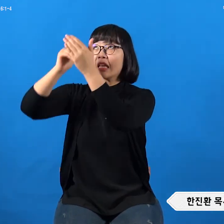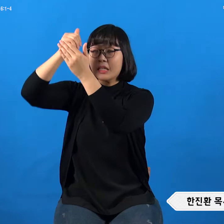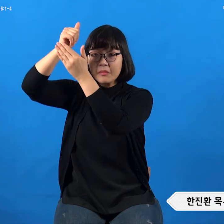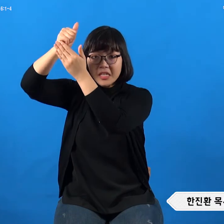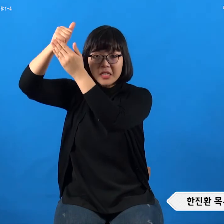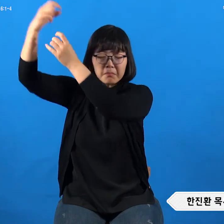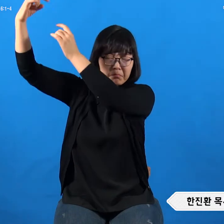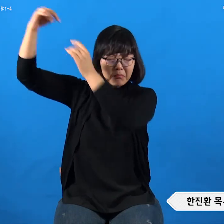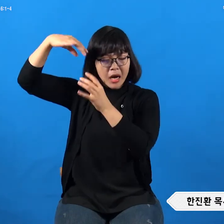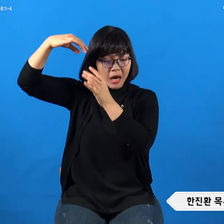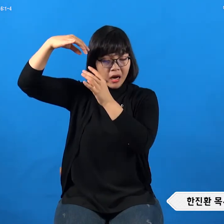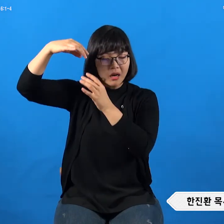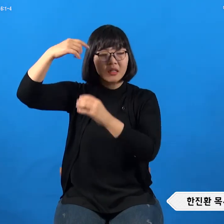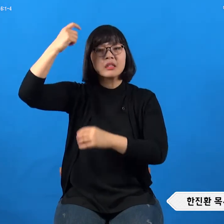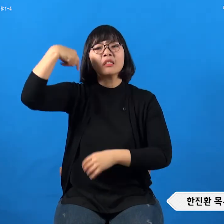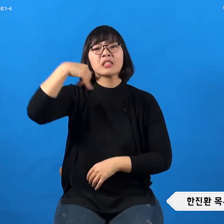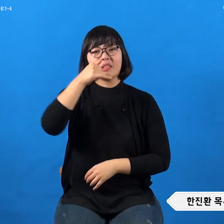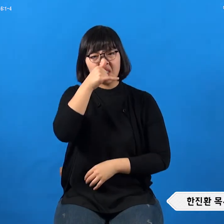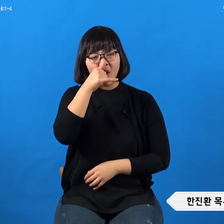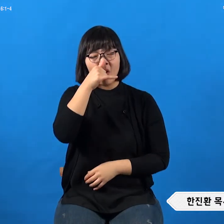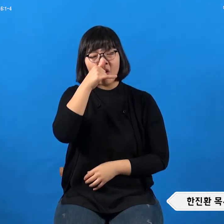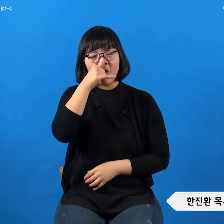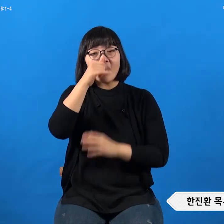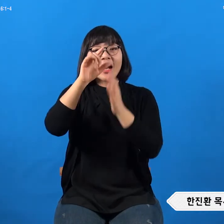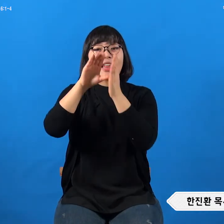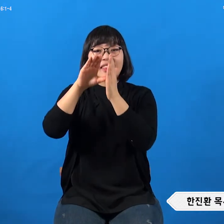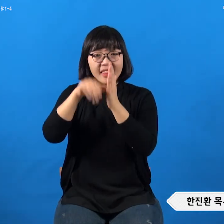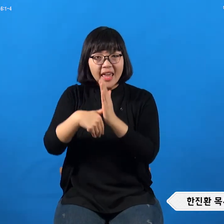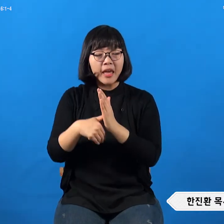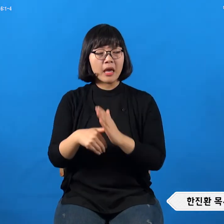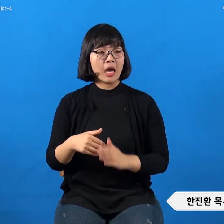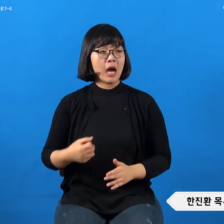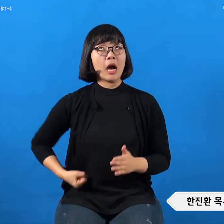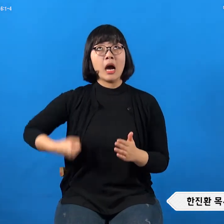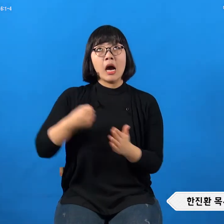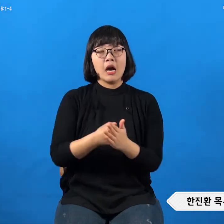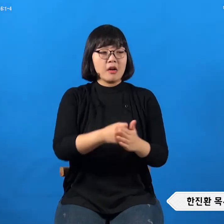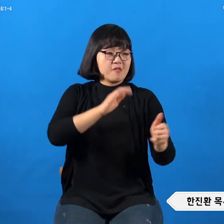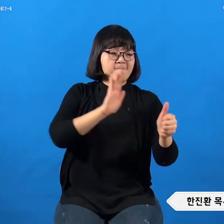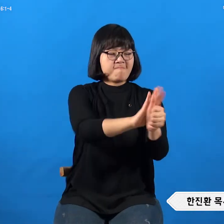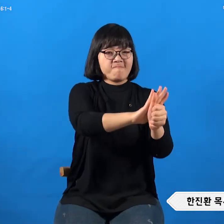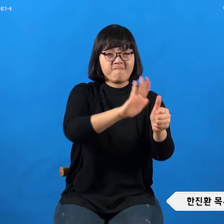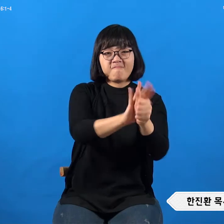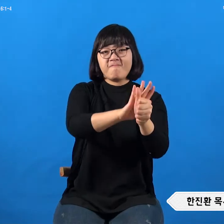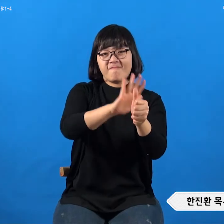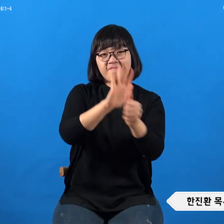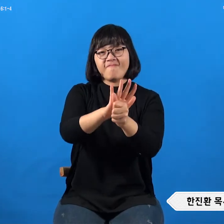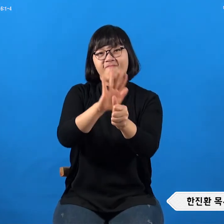있습니다. 그럴 때 힘껏 그 사람들을 돕는 것입니다.